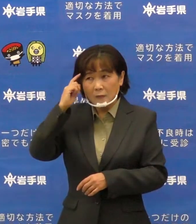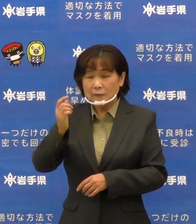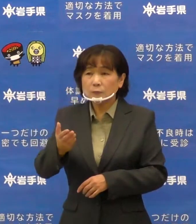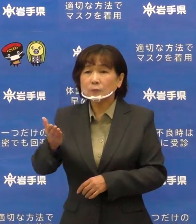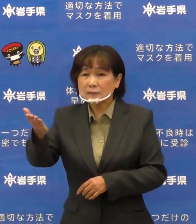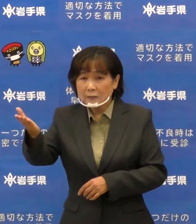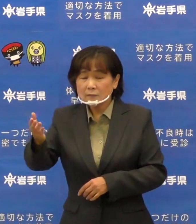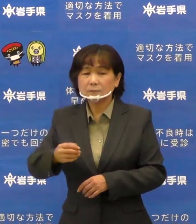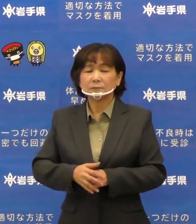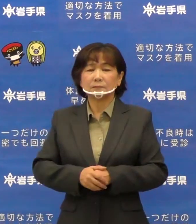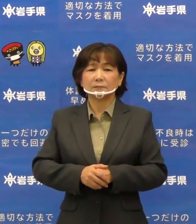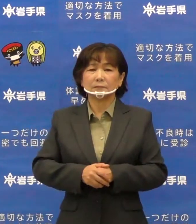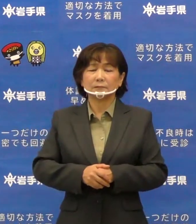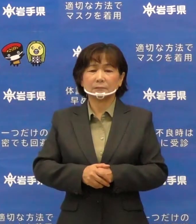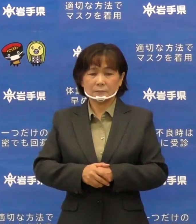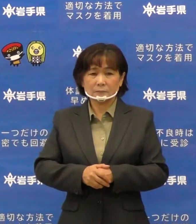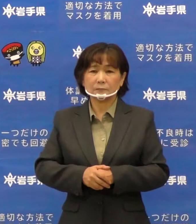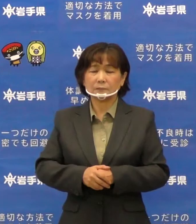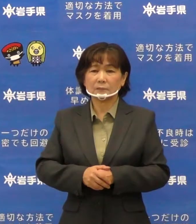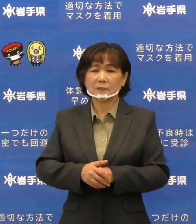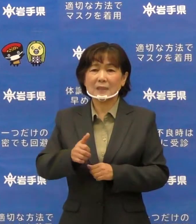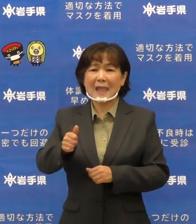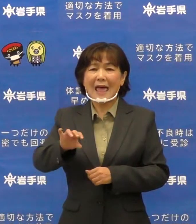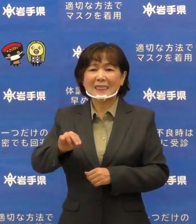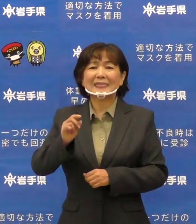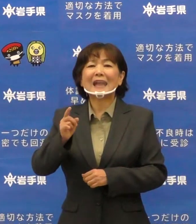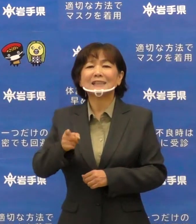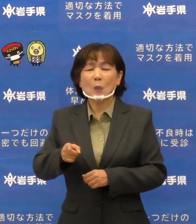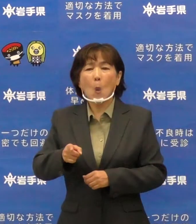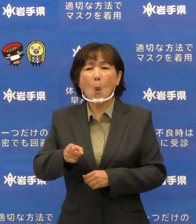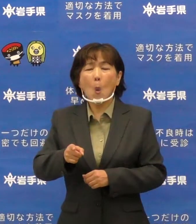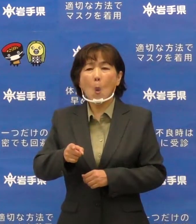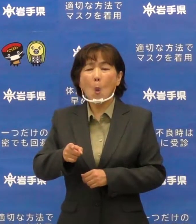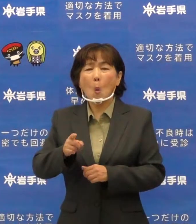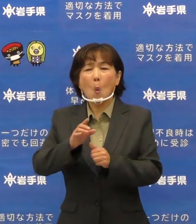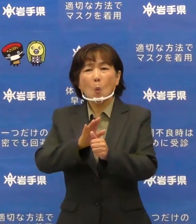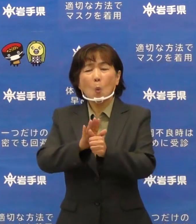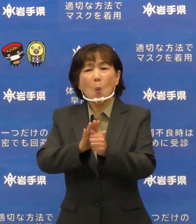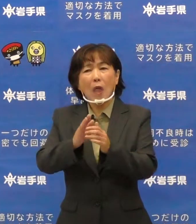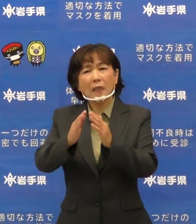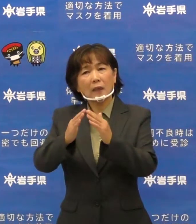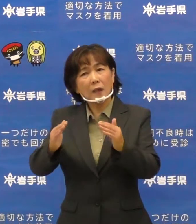多数講演会の方で直接聞いている話でもありませんので、